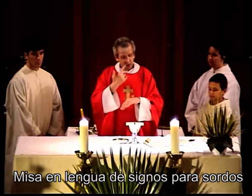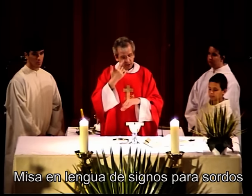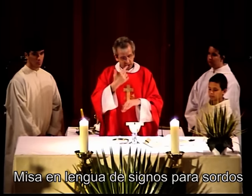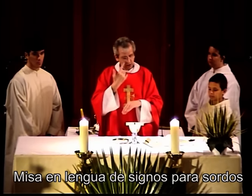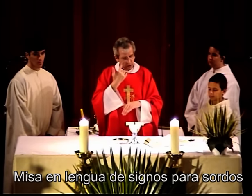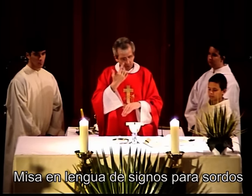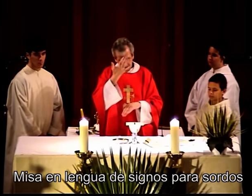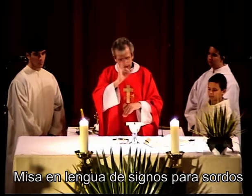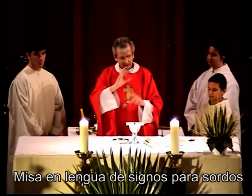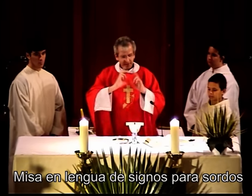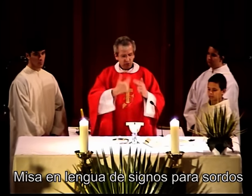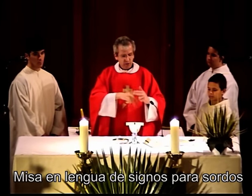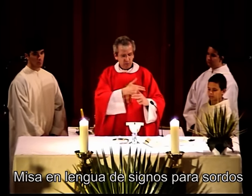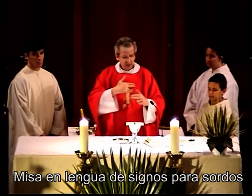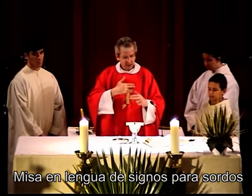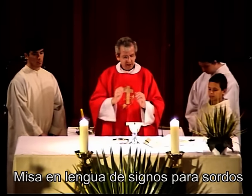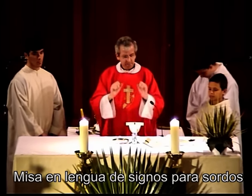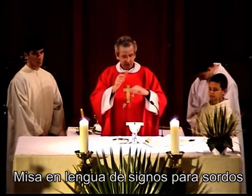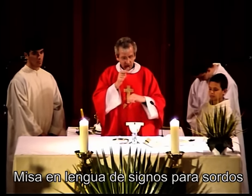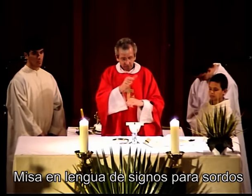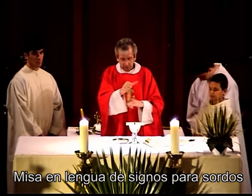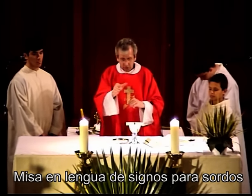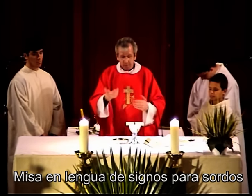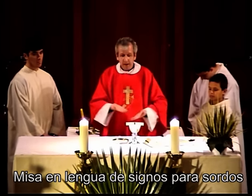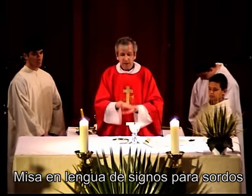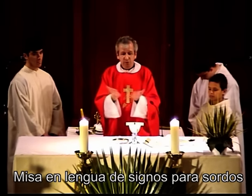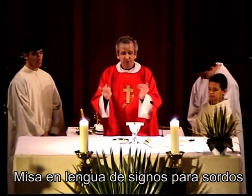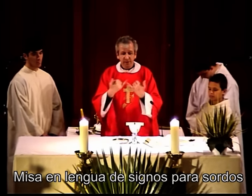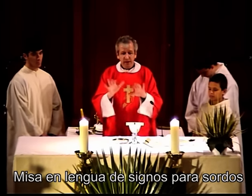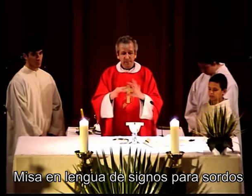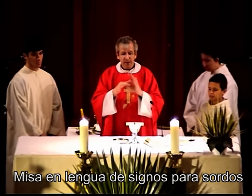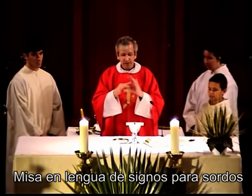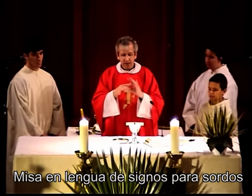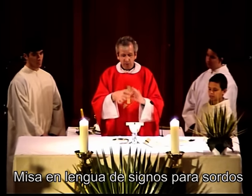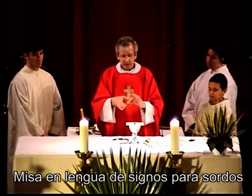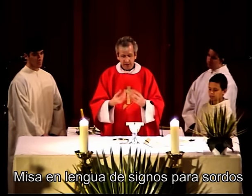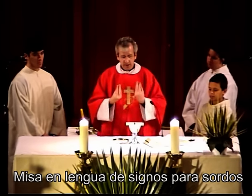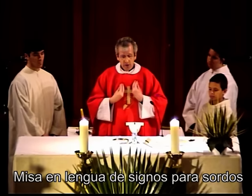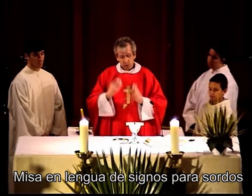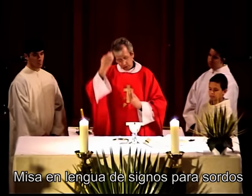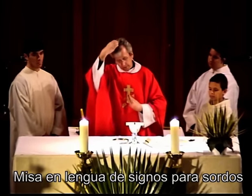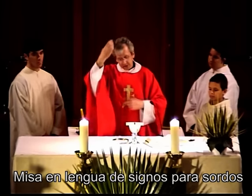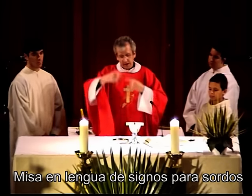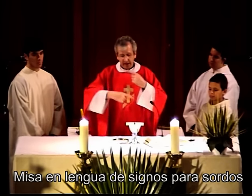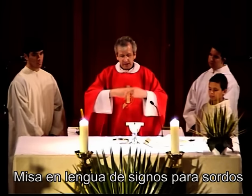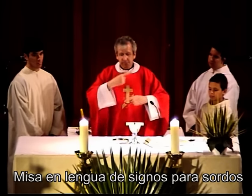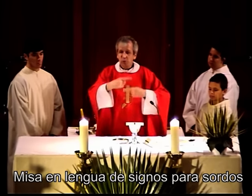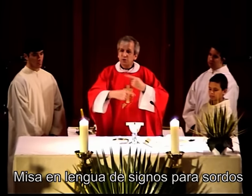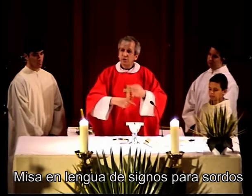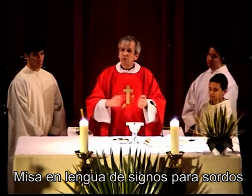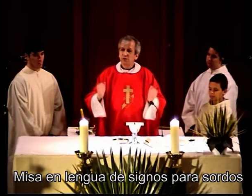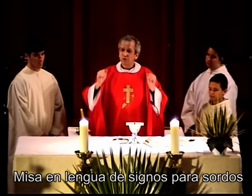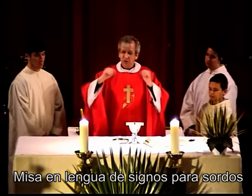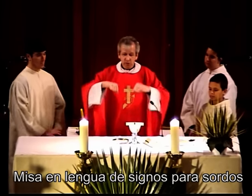pecados, sino mira la fe de toda tu Iglesia, y conforme a tu palabra, concédele la paz y la unidad. Tú que vives y reinas por